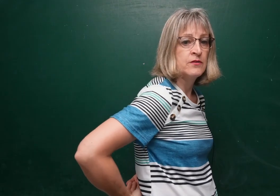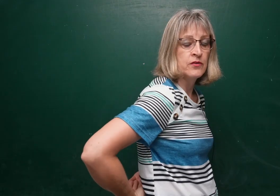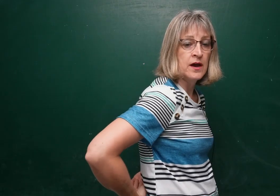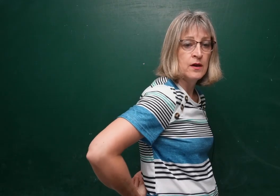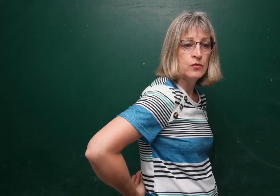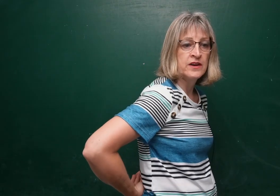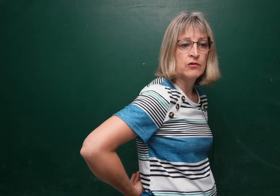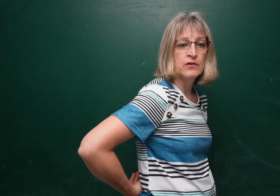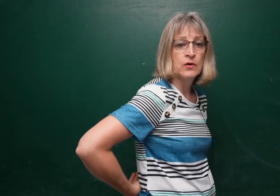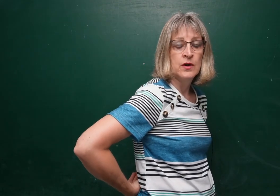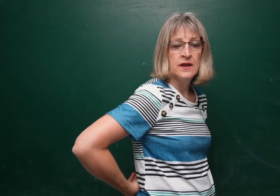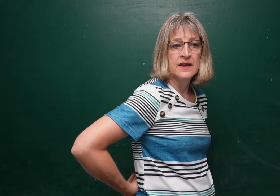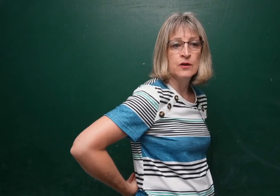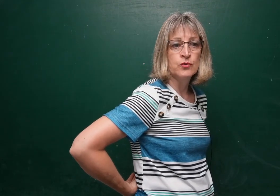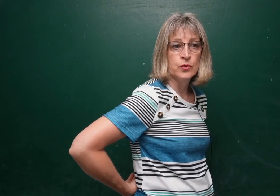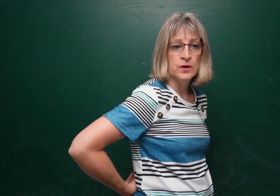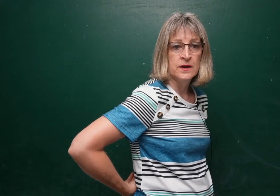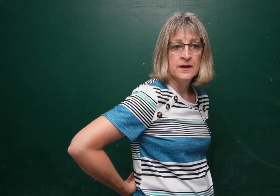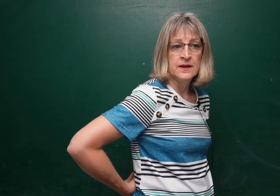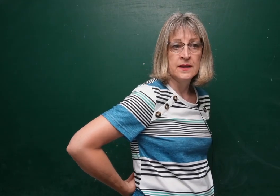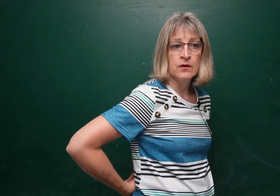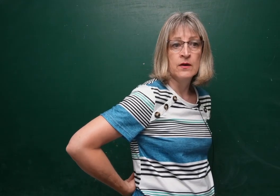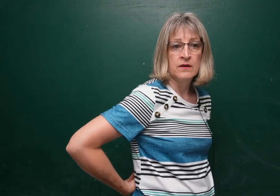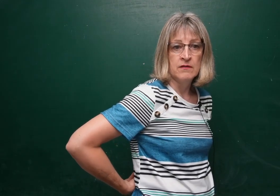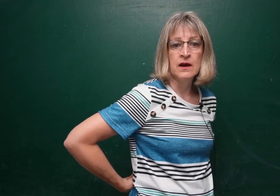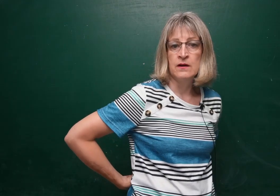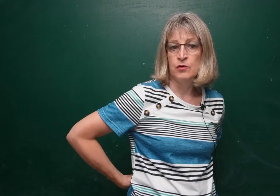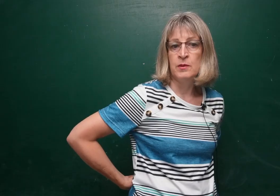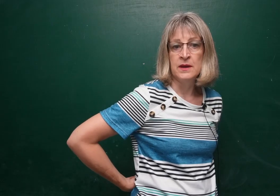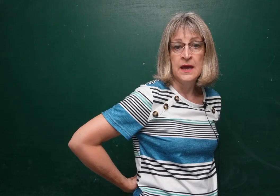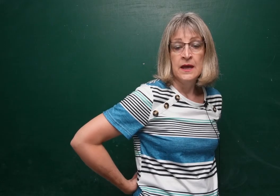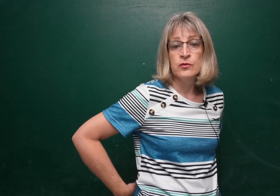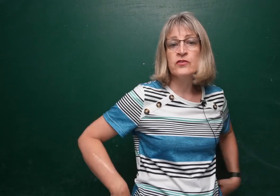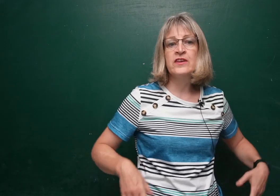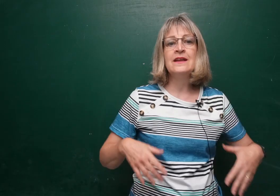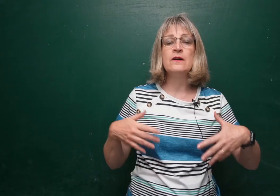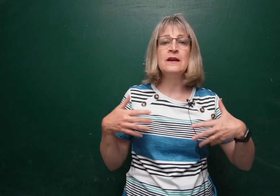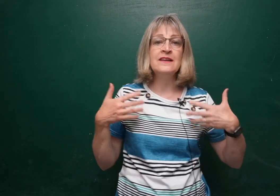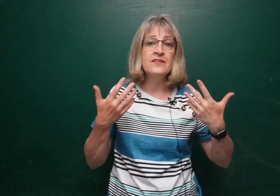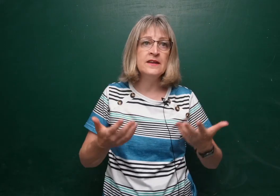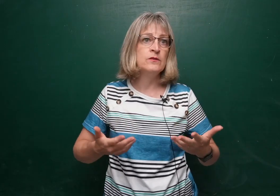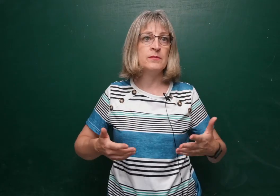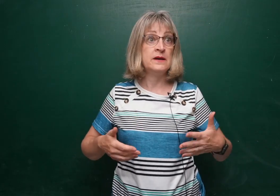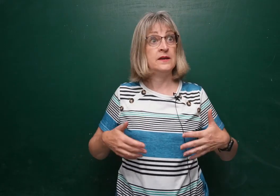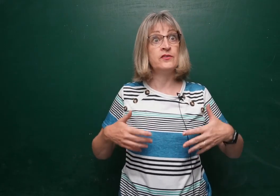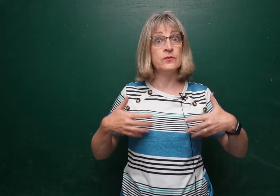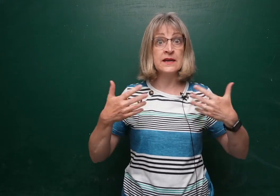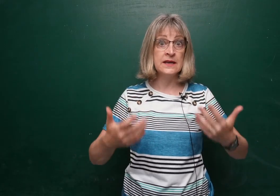sera, on tient l'enfant derrière le dos. D'accord? Voilà, le bébé. Donc, c'est les signes, ben, ils sont créés